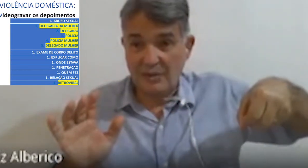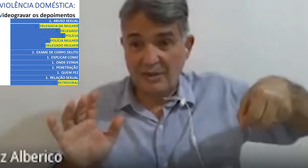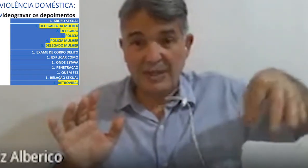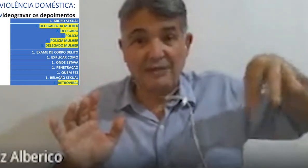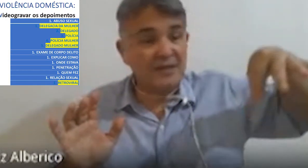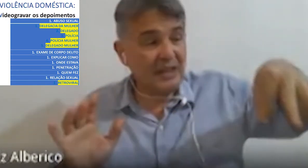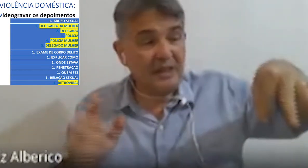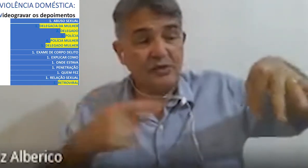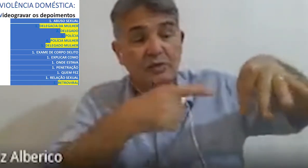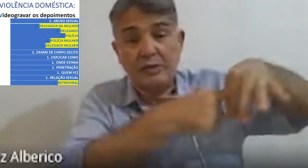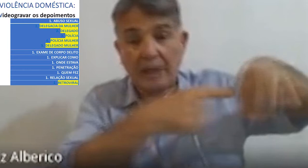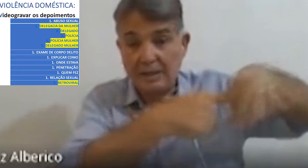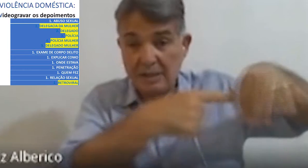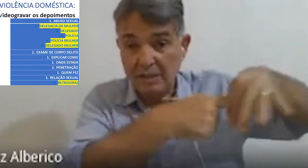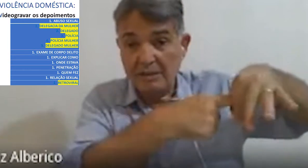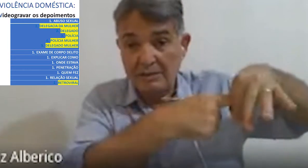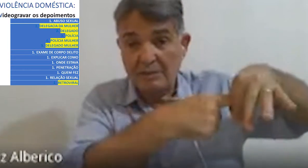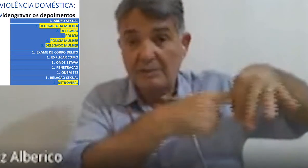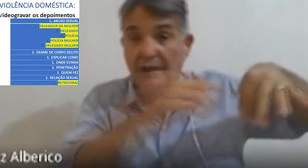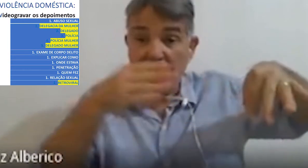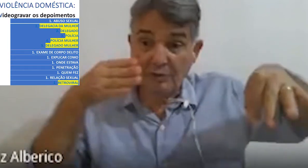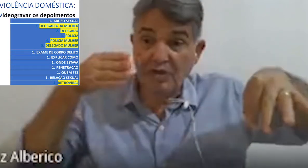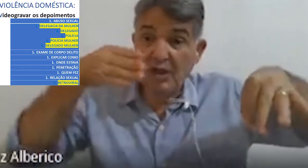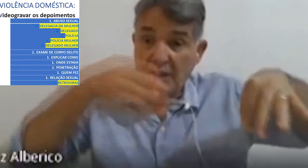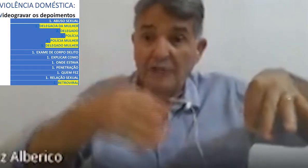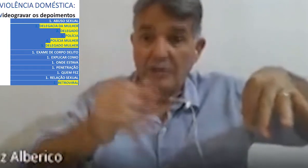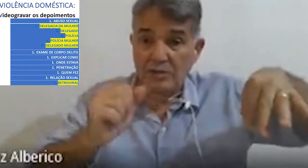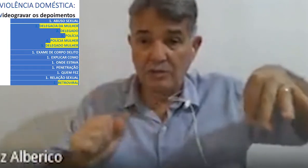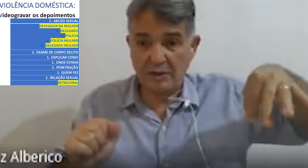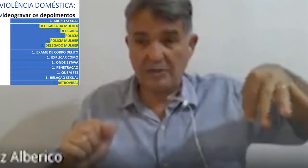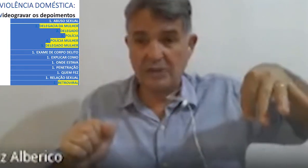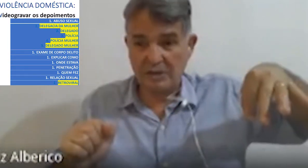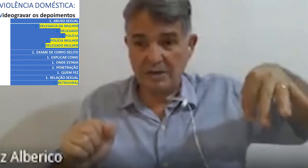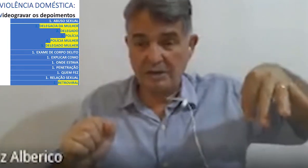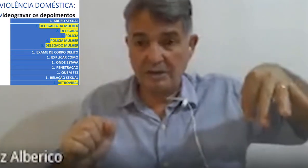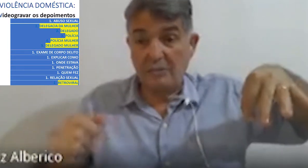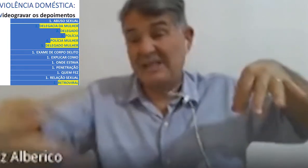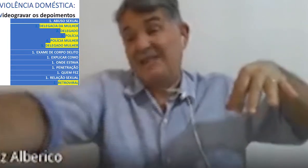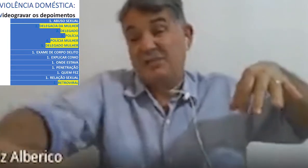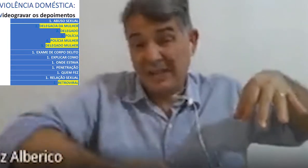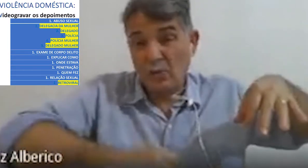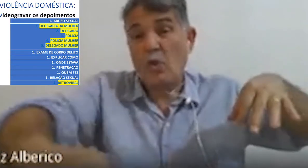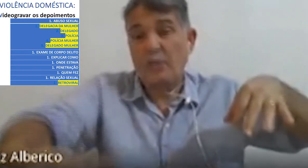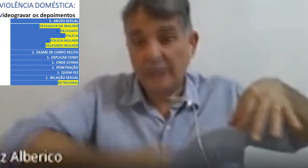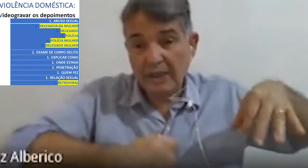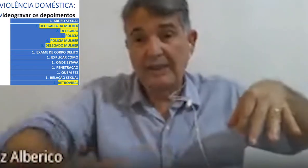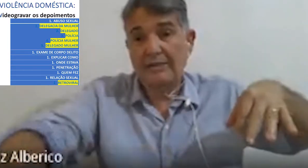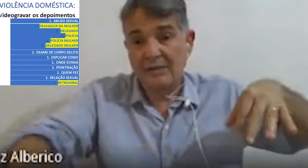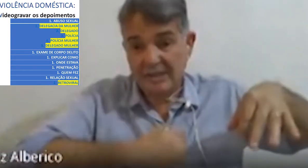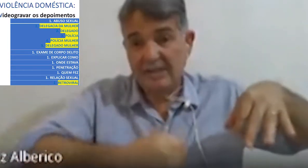Se ela fizer isso e botar assim, ela já foi direta ao assunto da vagina. Mas se ela botar no corpo dela, fazendo no